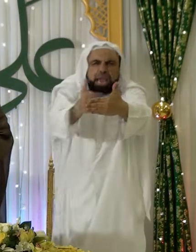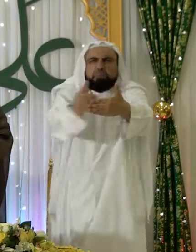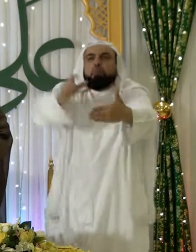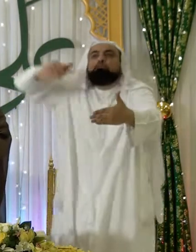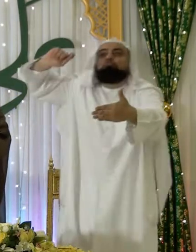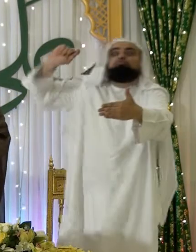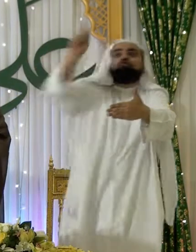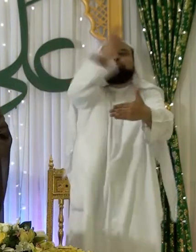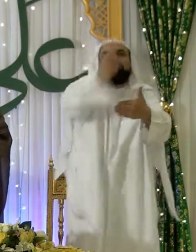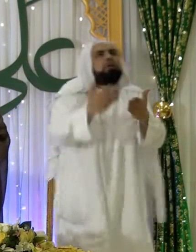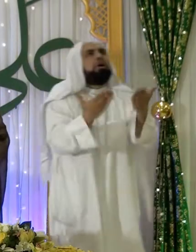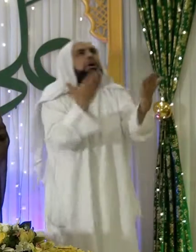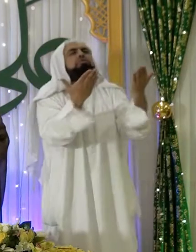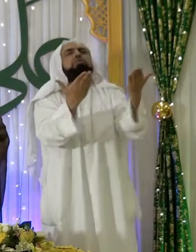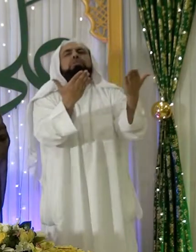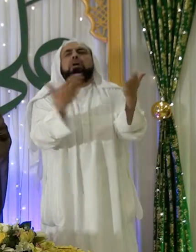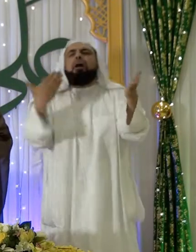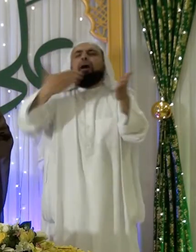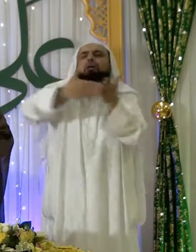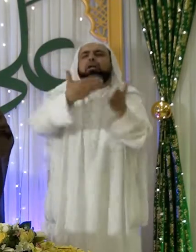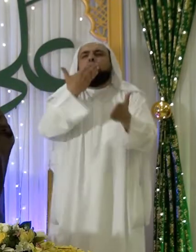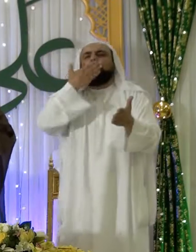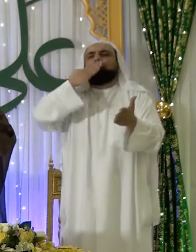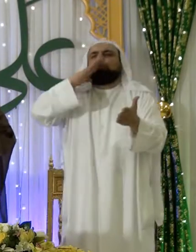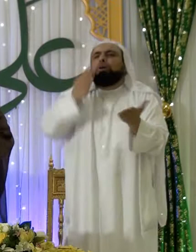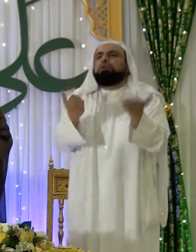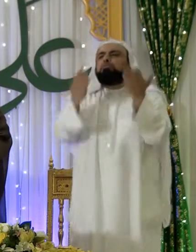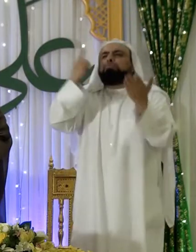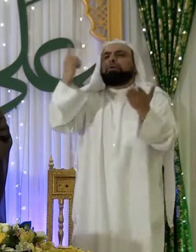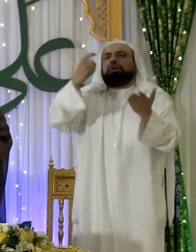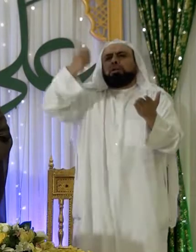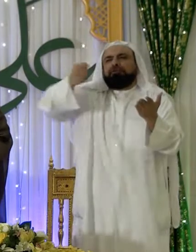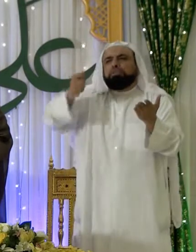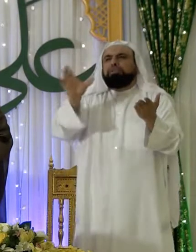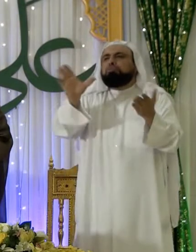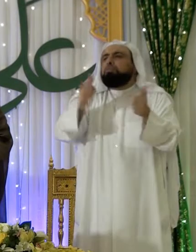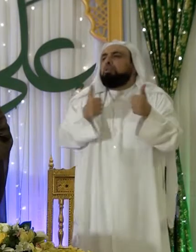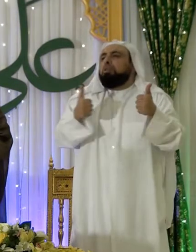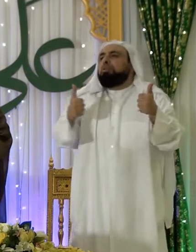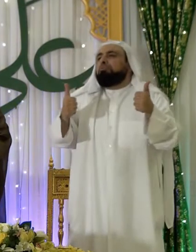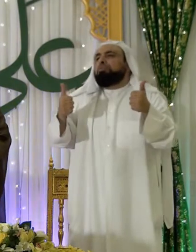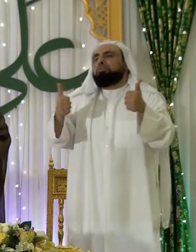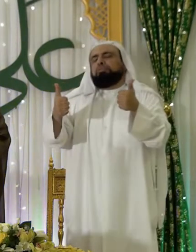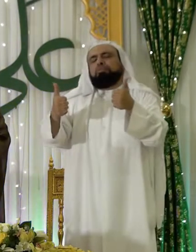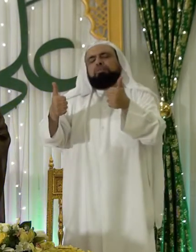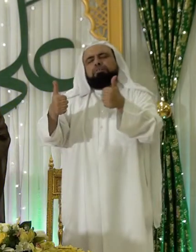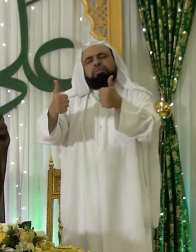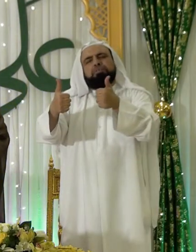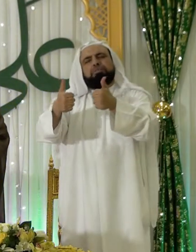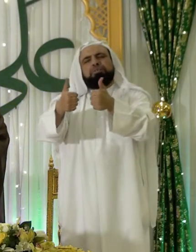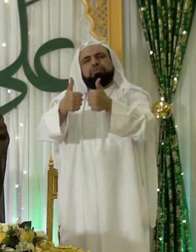الله. وآخر دعوانا أن الحمد لله رب العالمين،